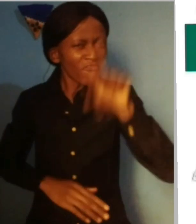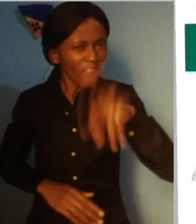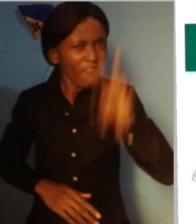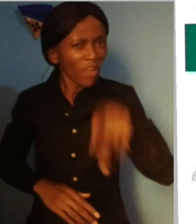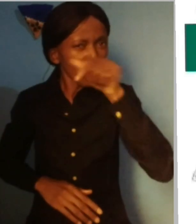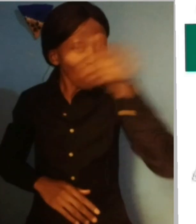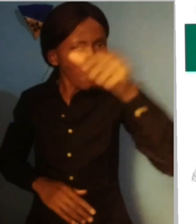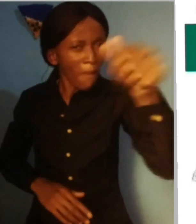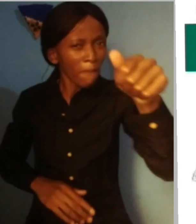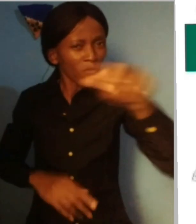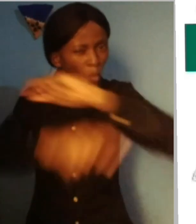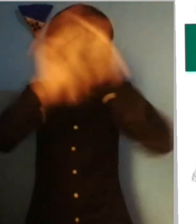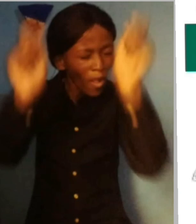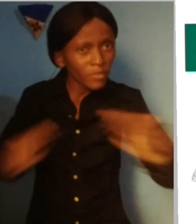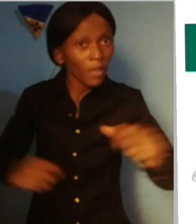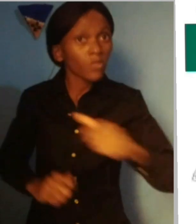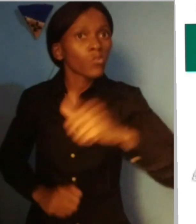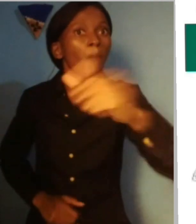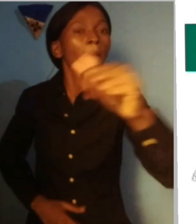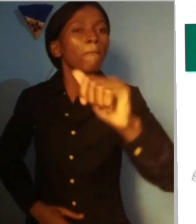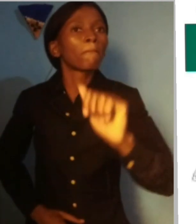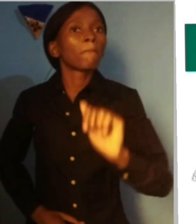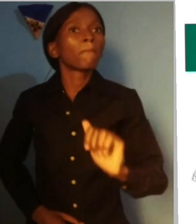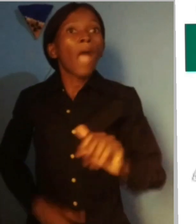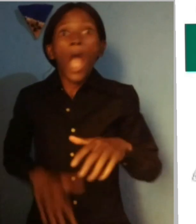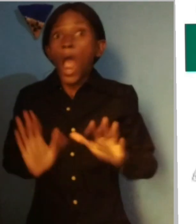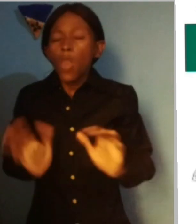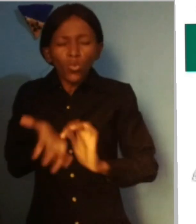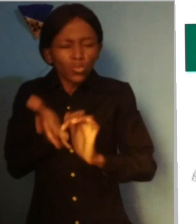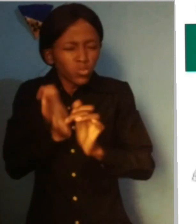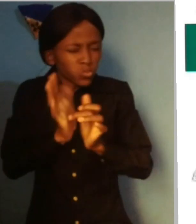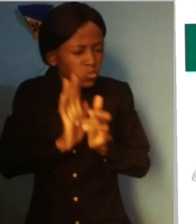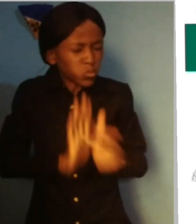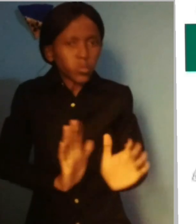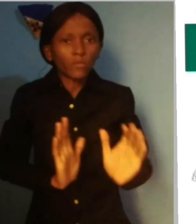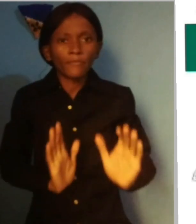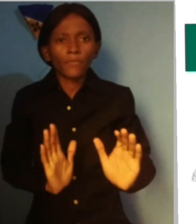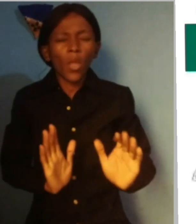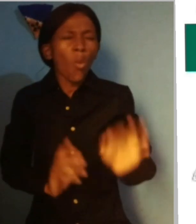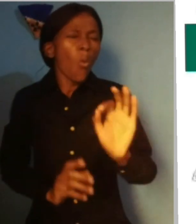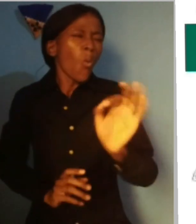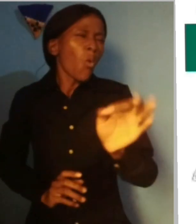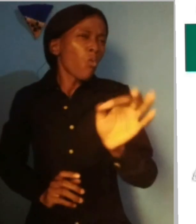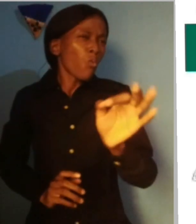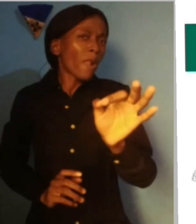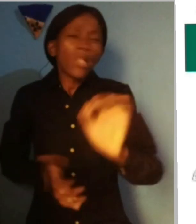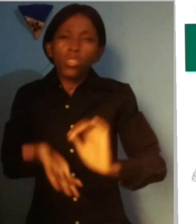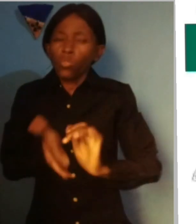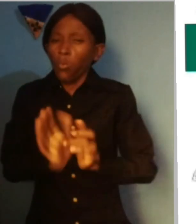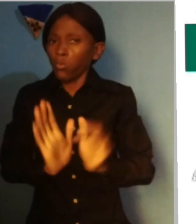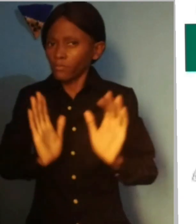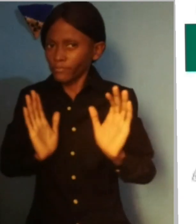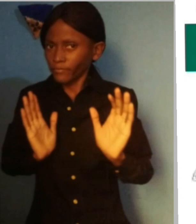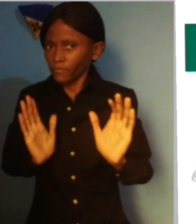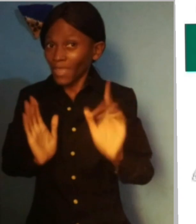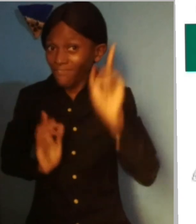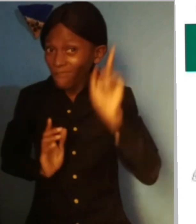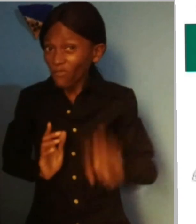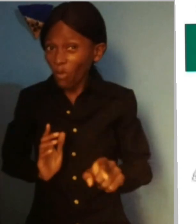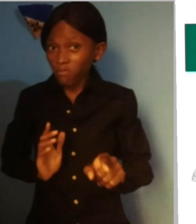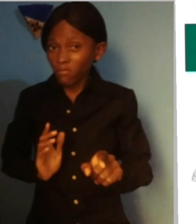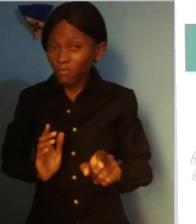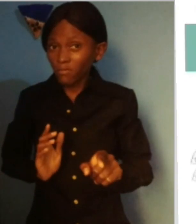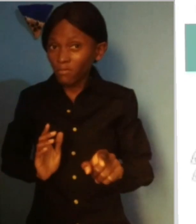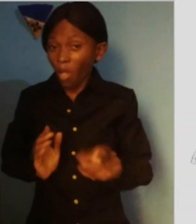si tu te respectes vraiment, fais tout, mais vraiment tout ce que tu peux